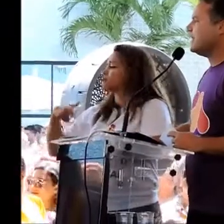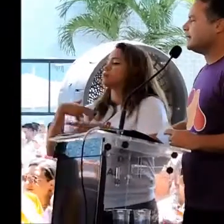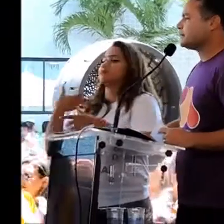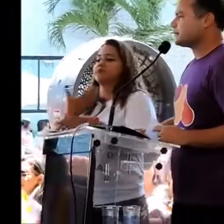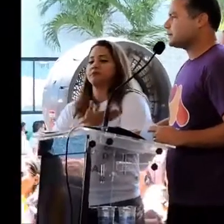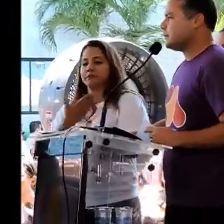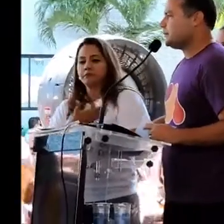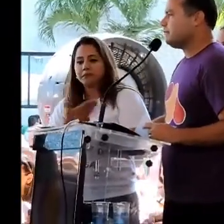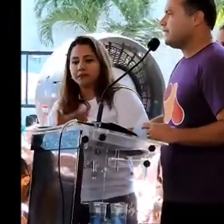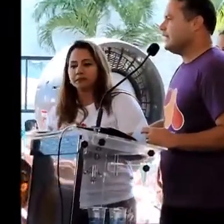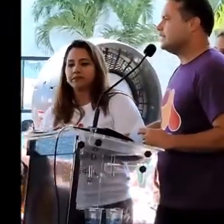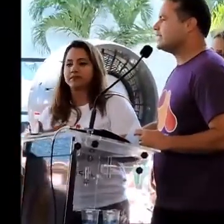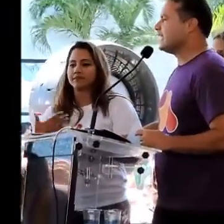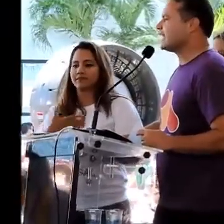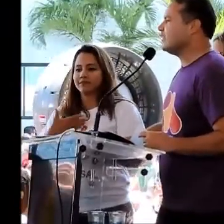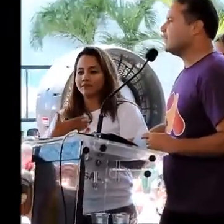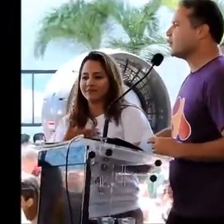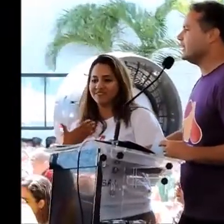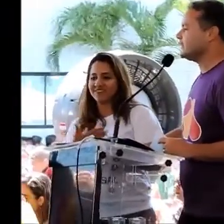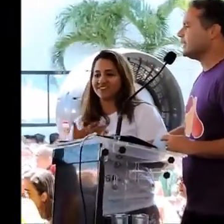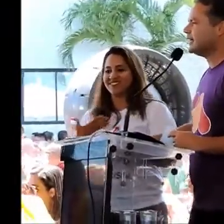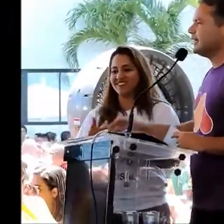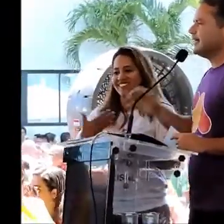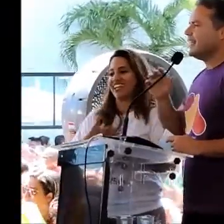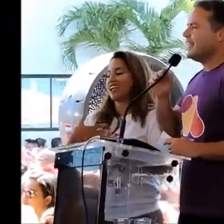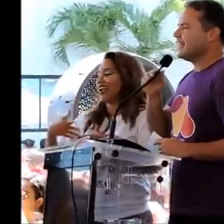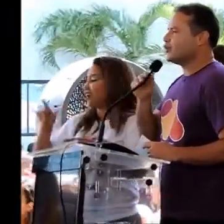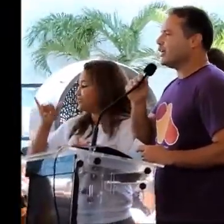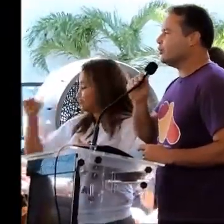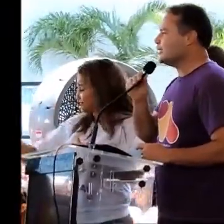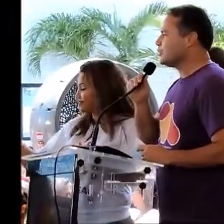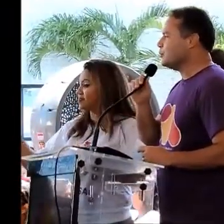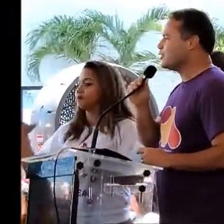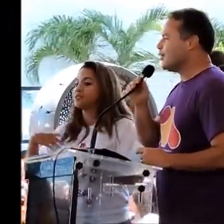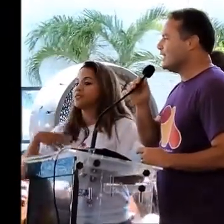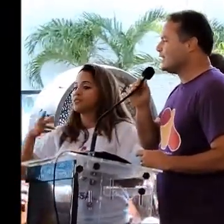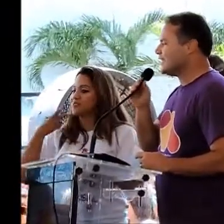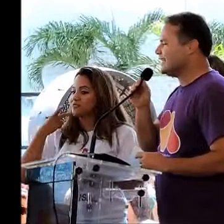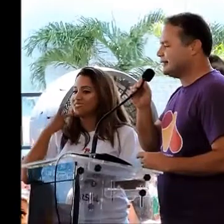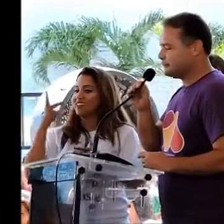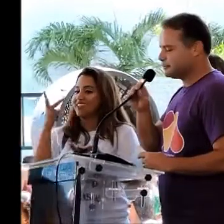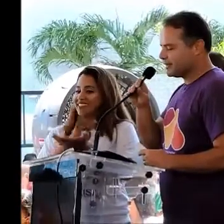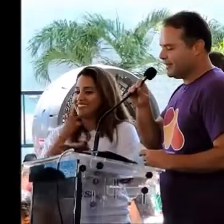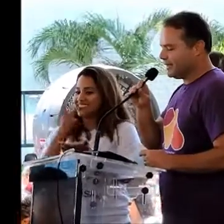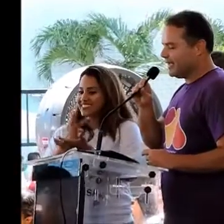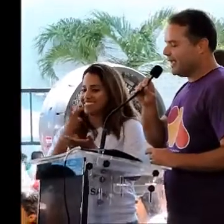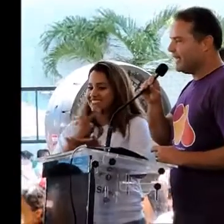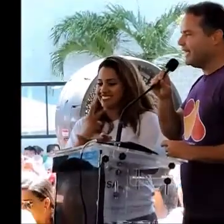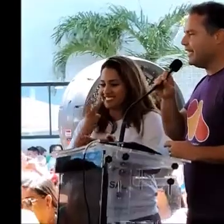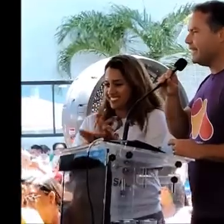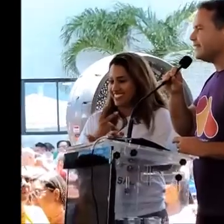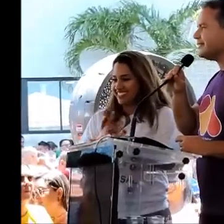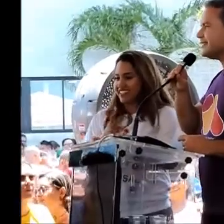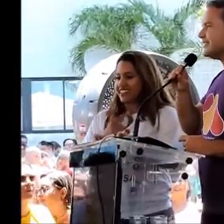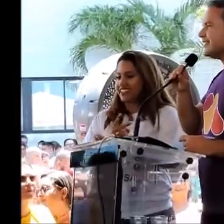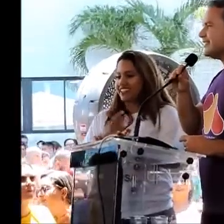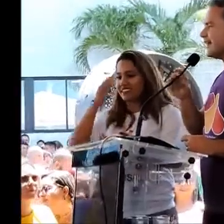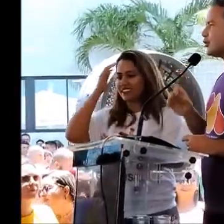amigo. E dizer aqui, viu, Christian, que eu tenho dito muito ao Alexandre que